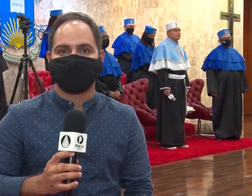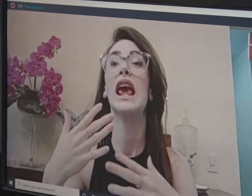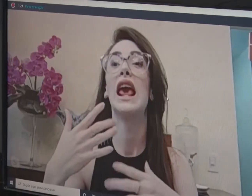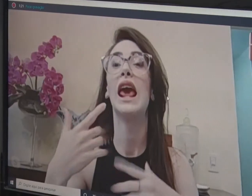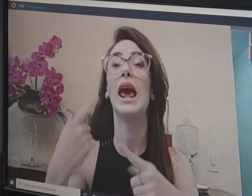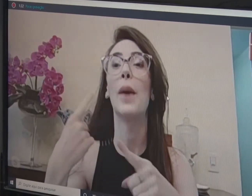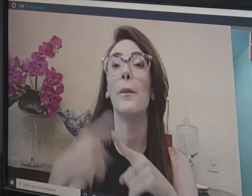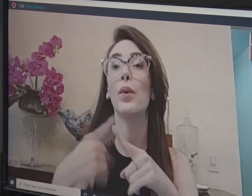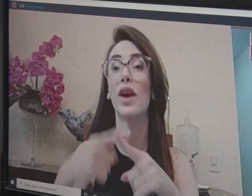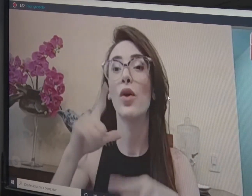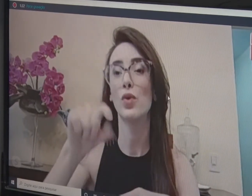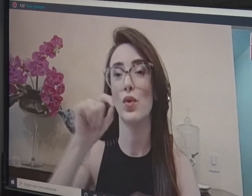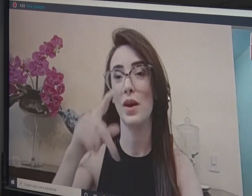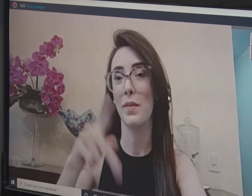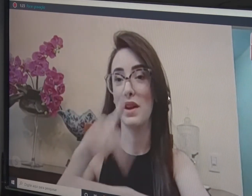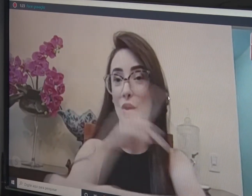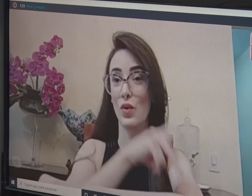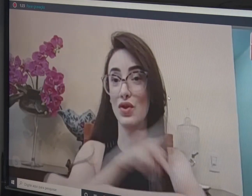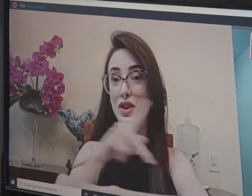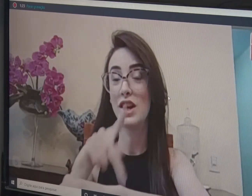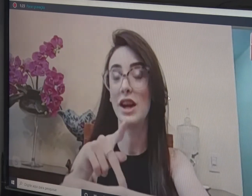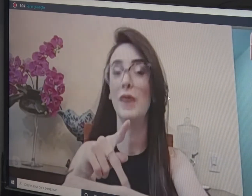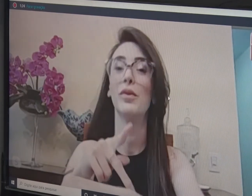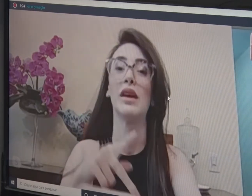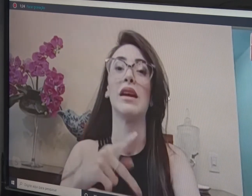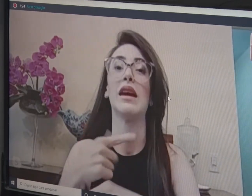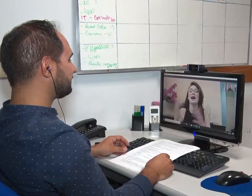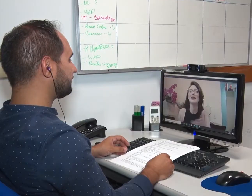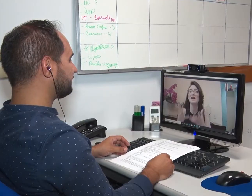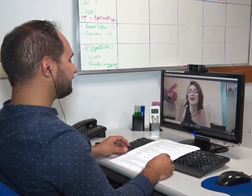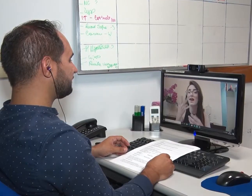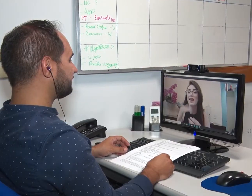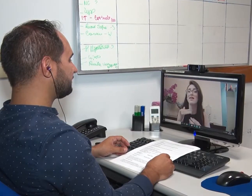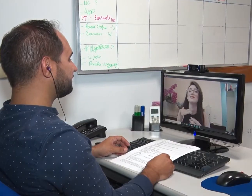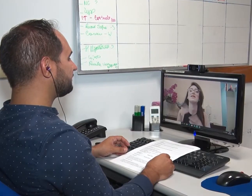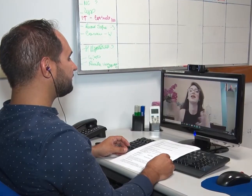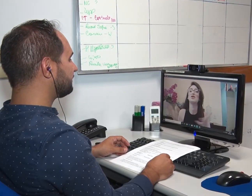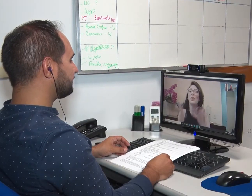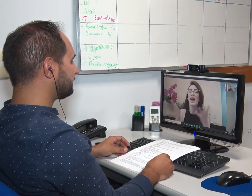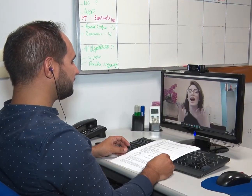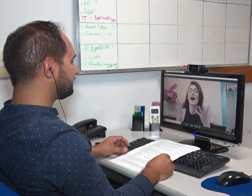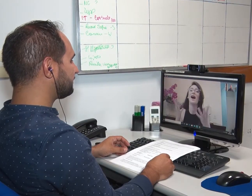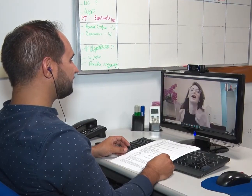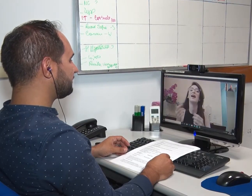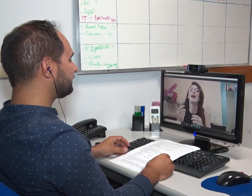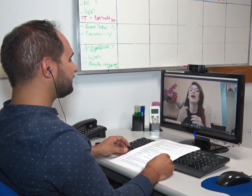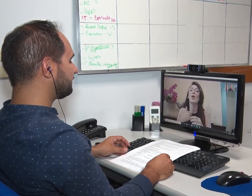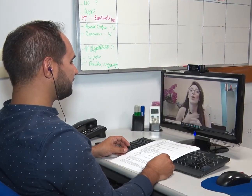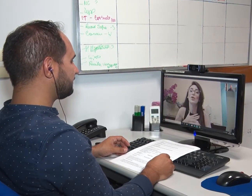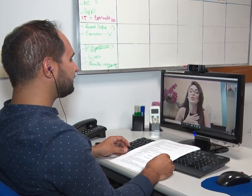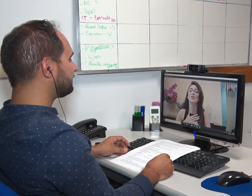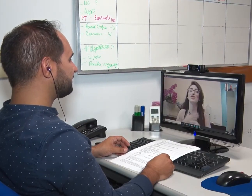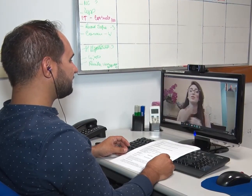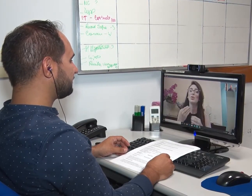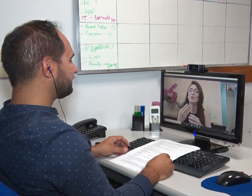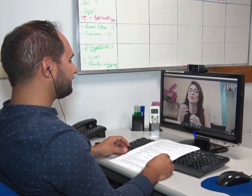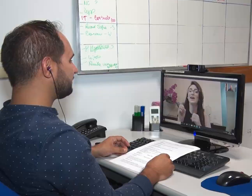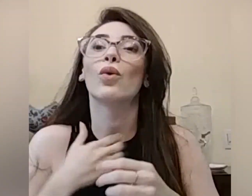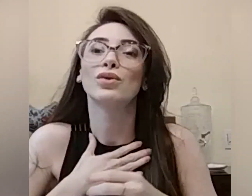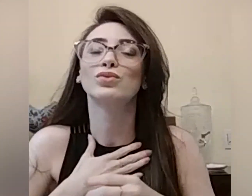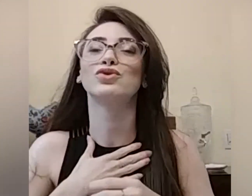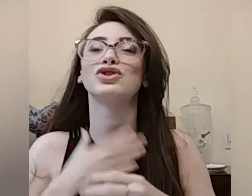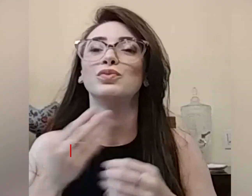na puc goiás deficiente auditiva a letícia superou as dificuldades e celebrou sua conquista agora sim